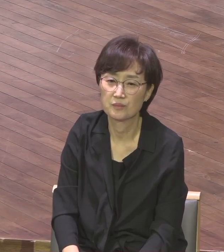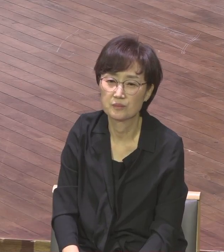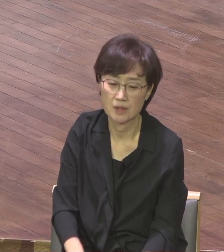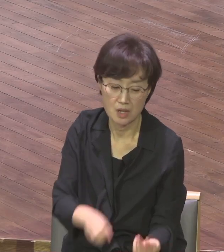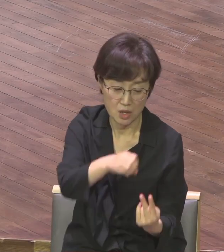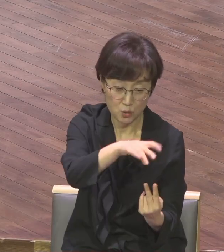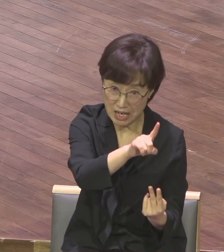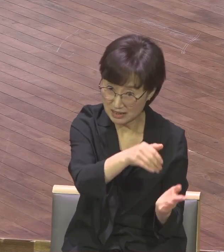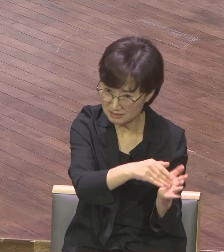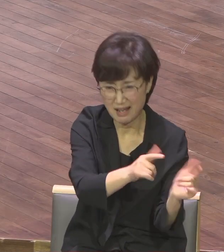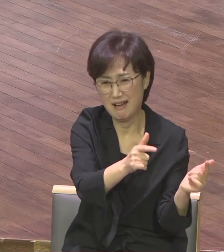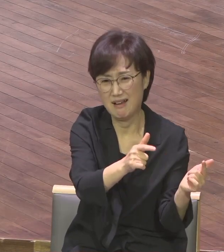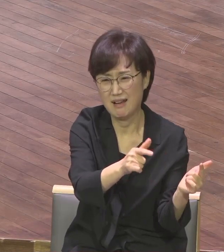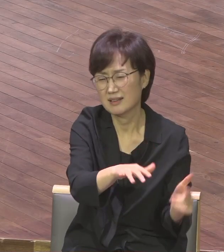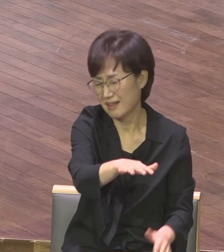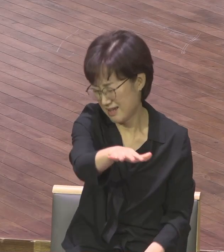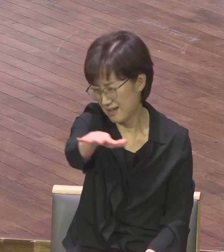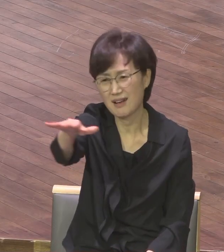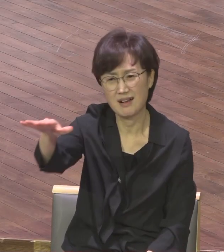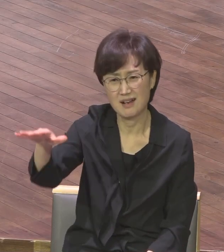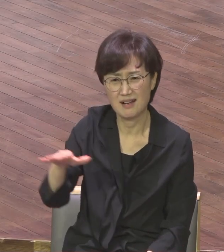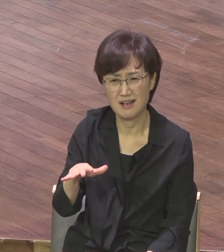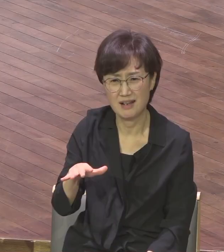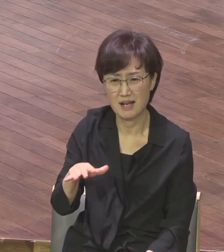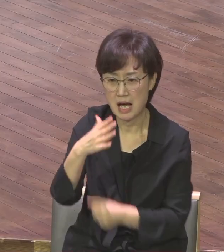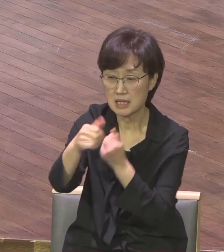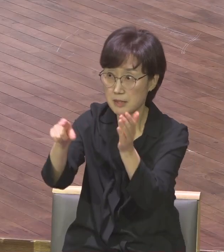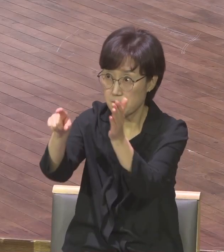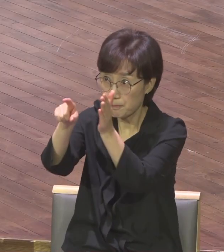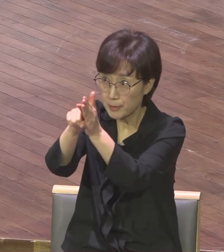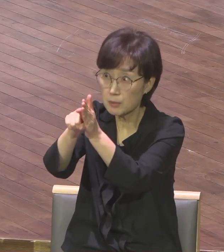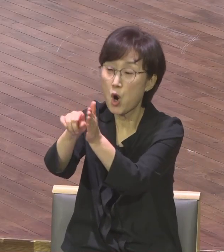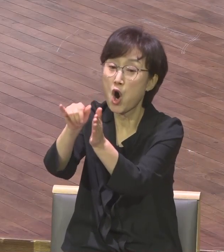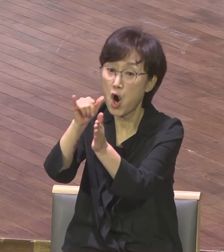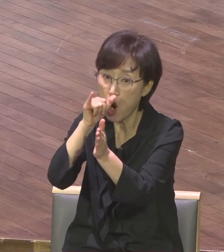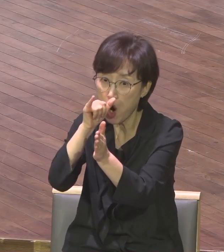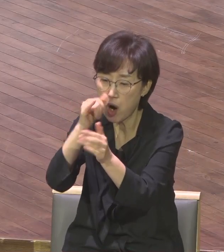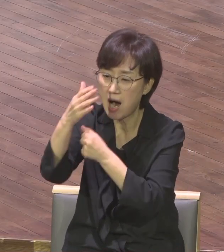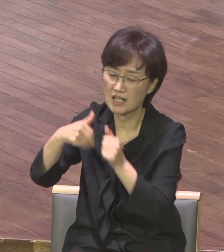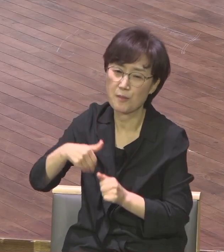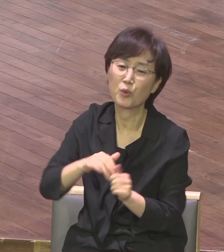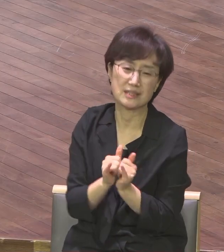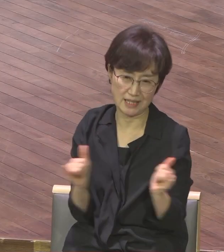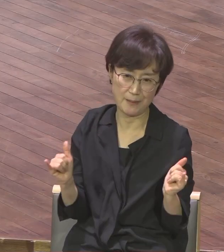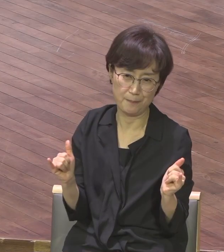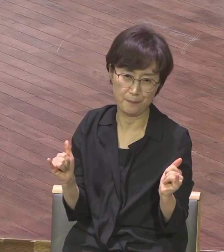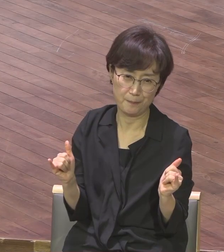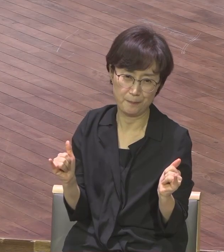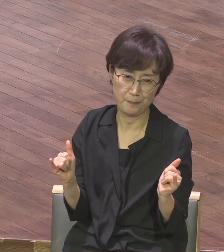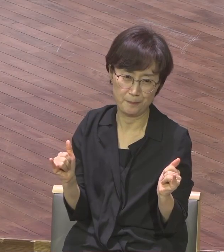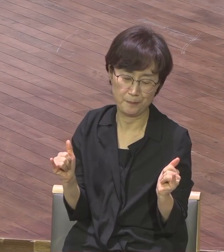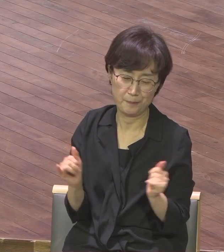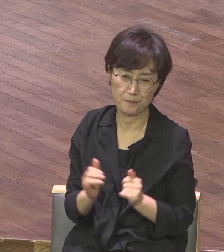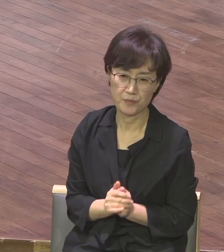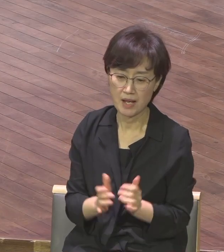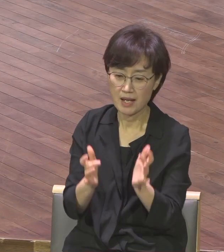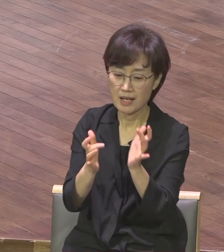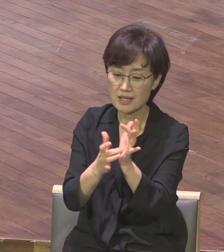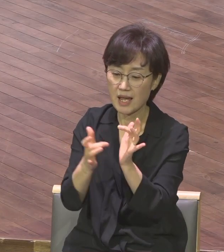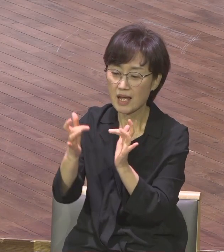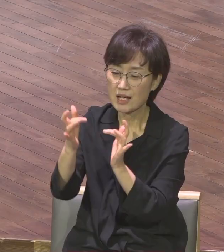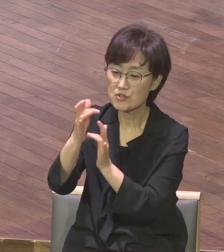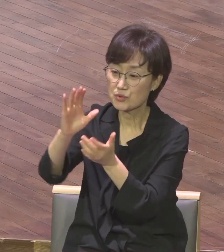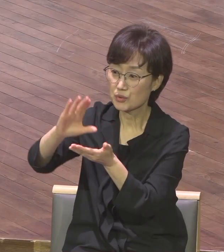세례요한뿐만 아니란 말이에요. 그게 나의 사명적 정체성이란 말이에요. 예수 그리스도라는 반석 위에